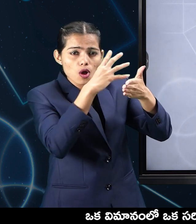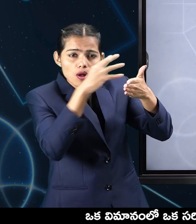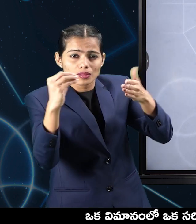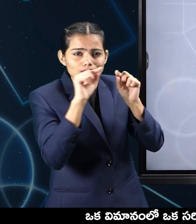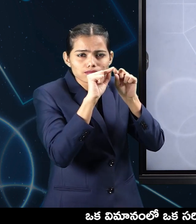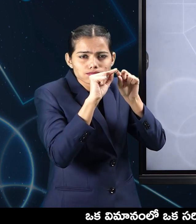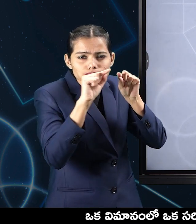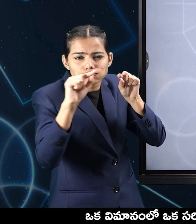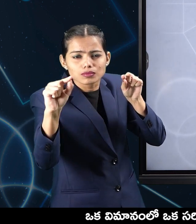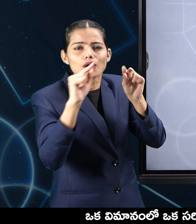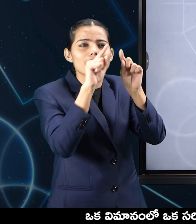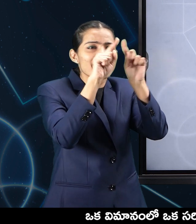అవకాశాలు ఉండవచ్చు.